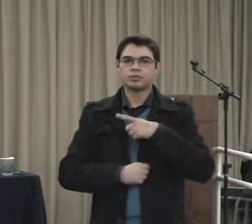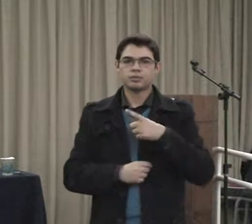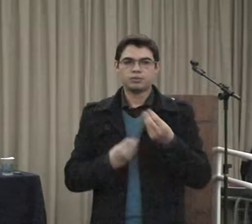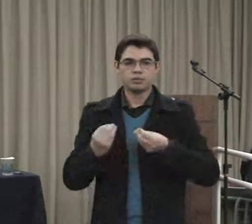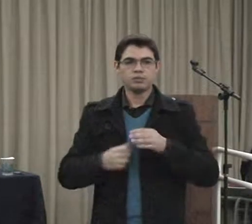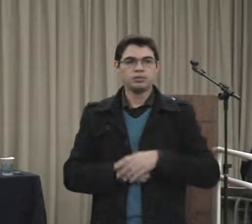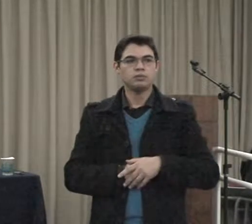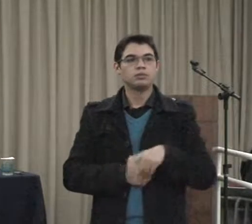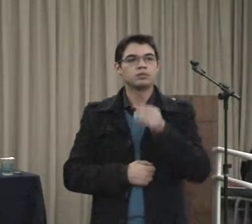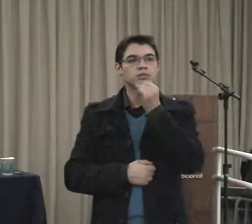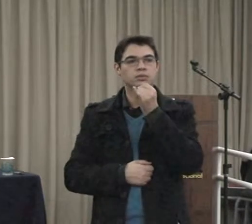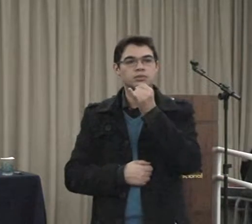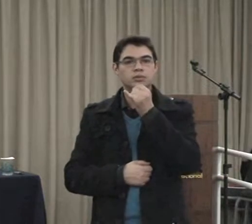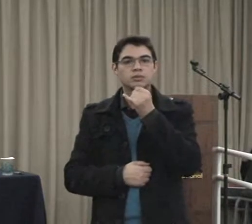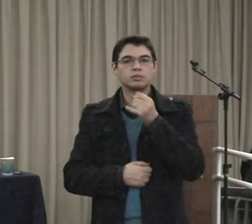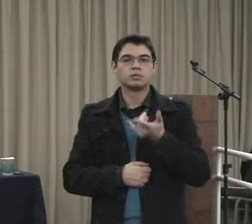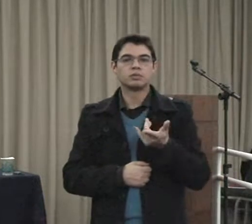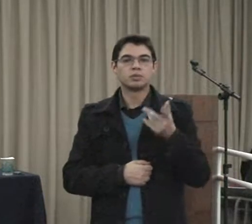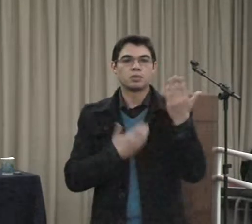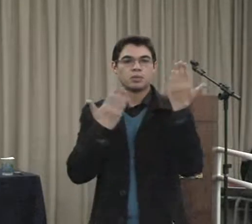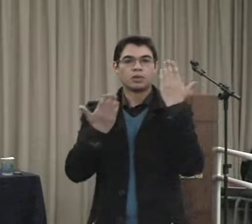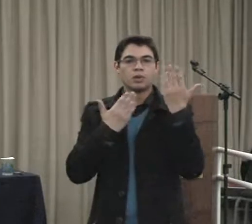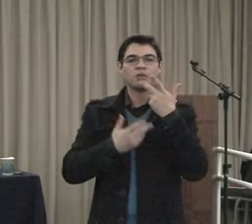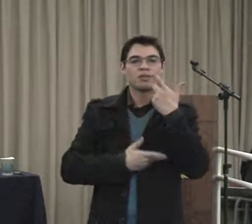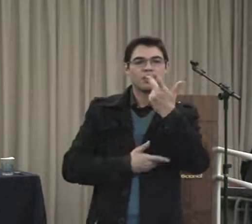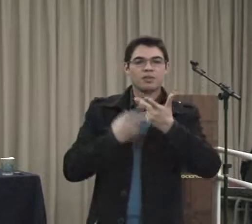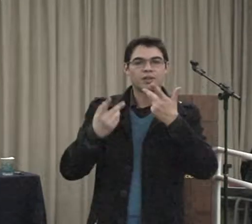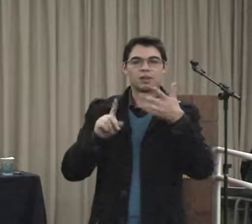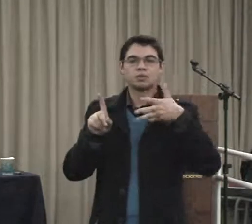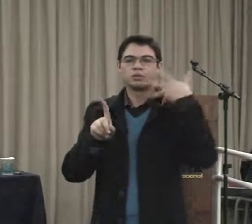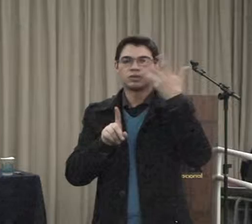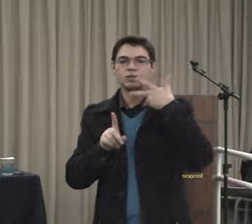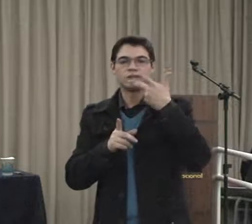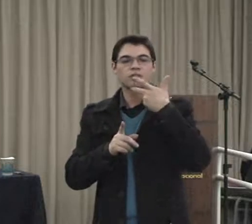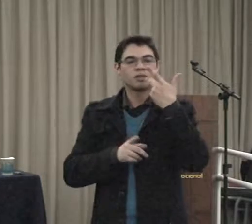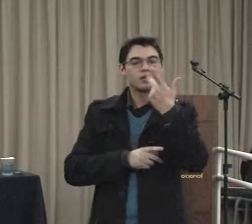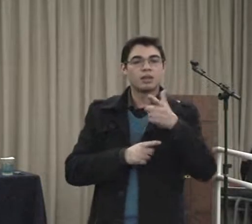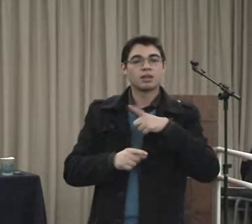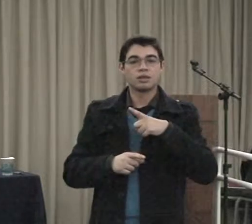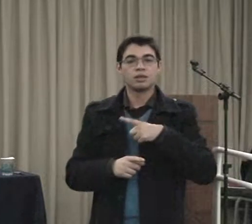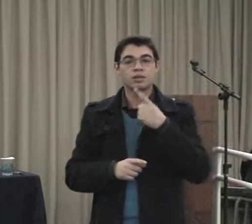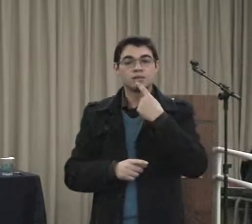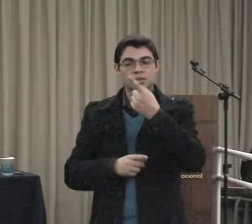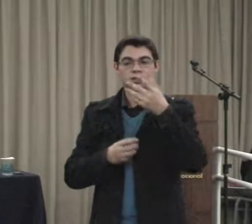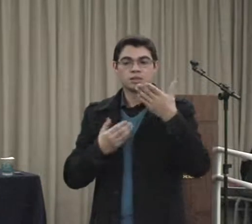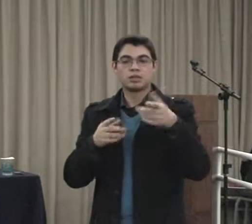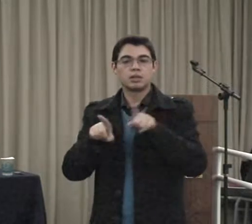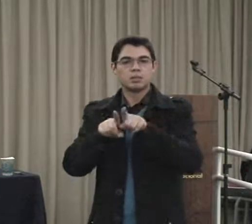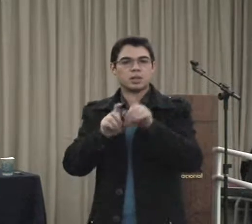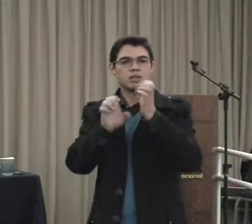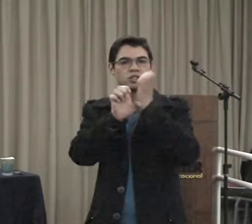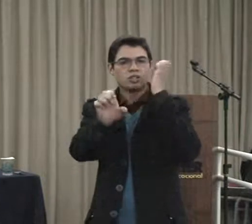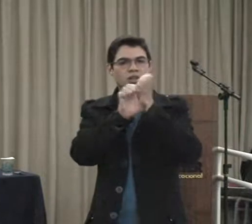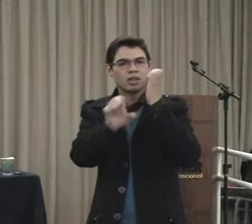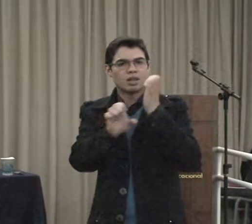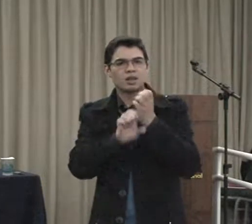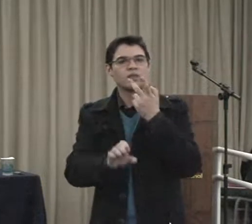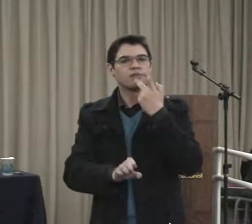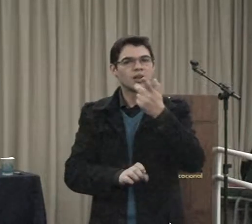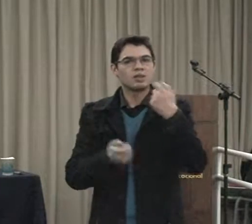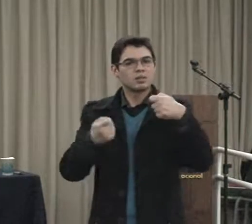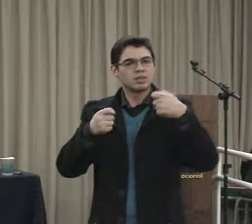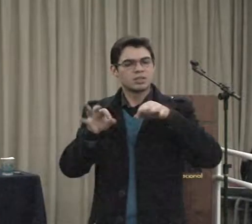sai fazendo palestra para o Brasil afora e dizendo que tem que mudar isso, que tem que mudar aquilo, ele está propondo novos